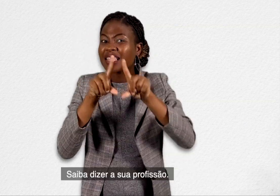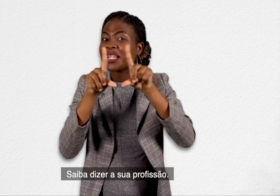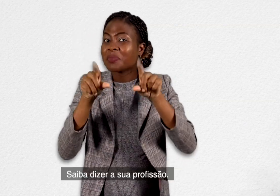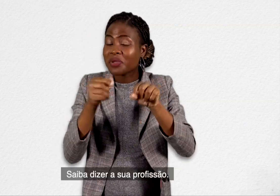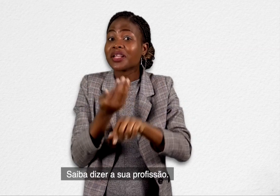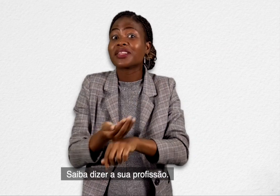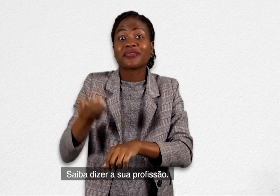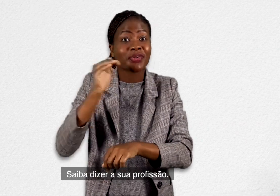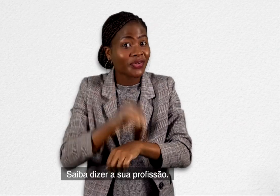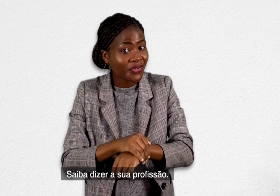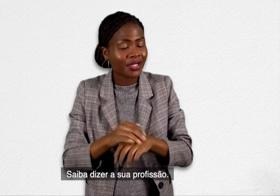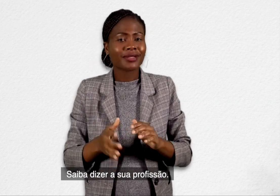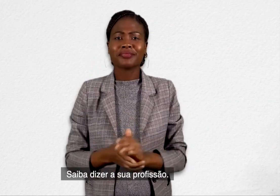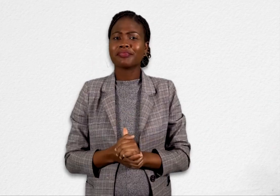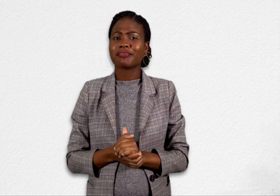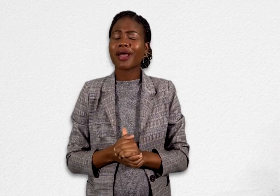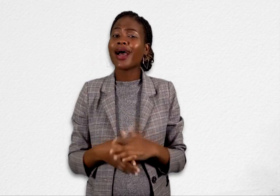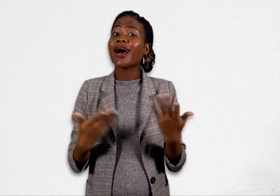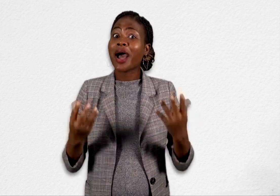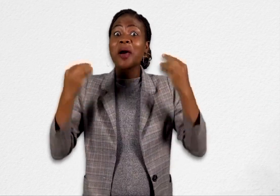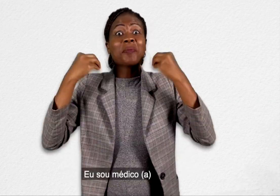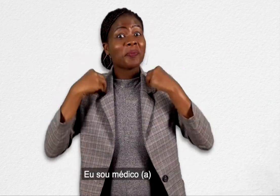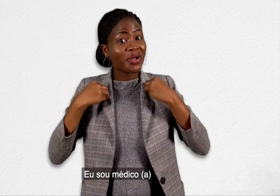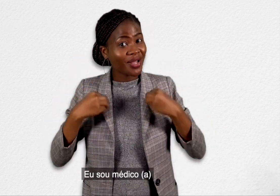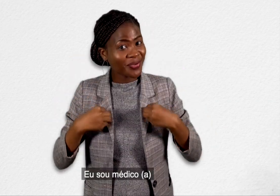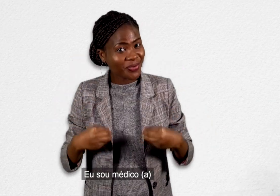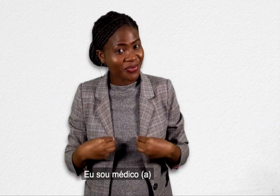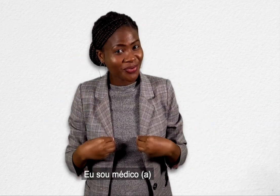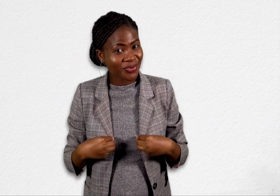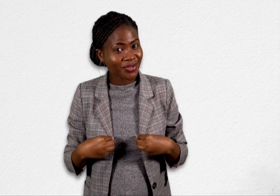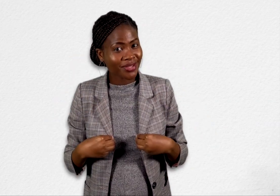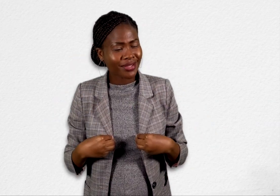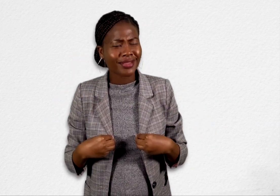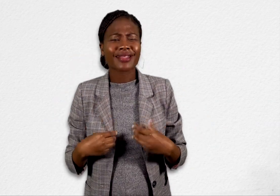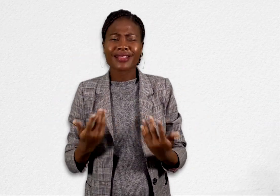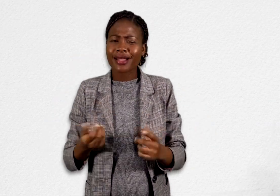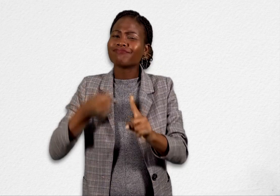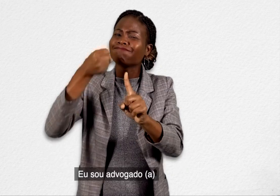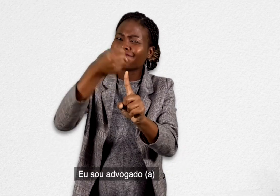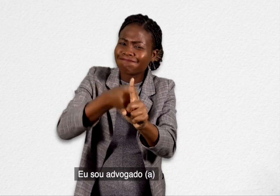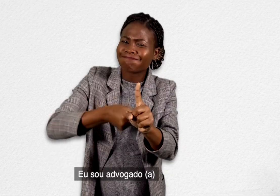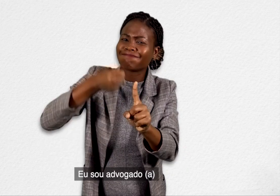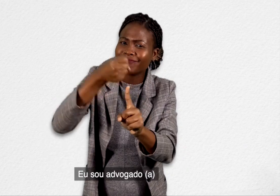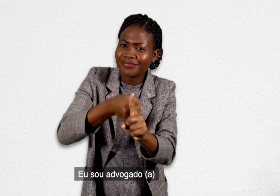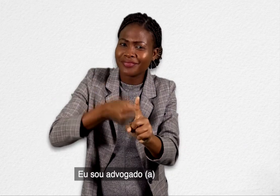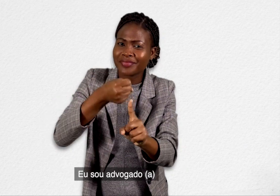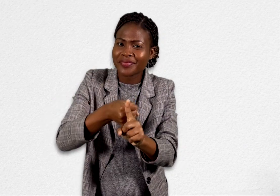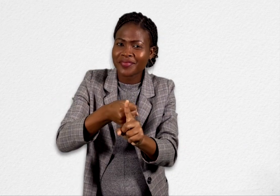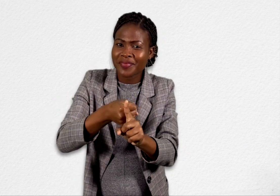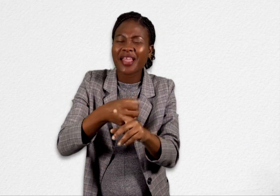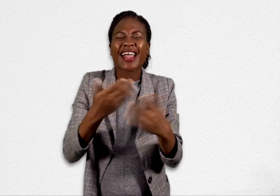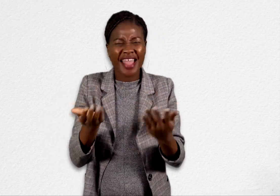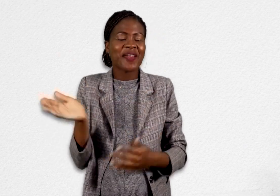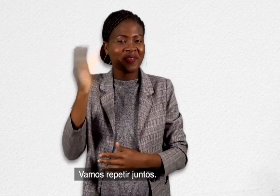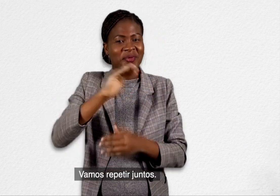Saiba dizer a sua profissão. Eu sou médico, eu sou advogado.